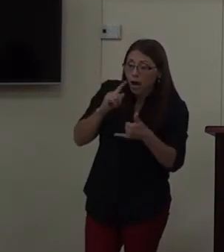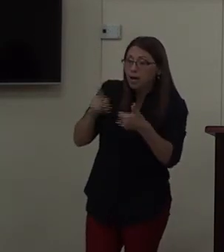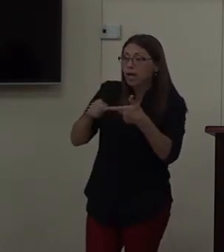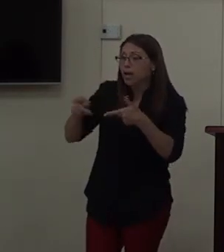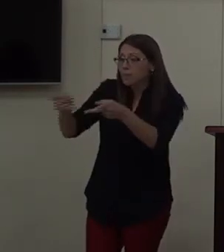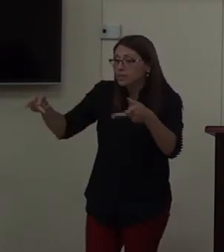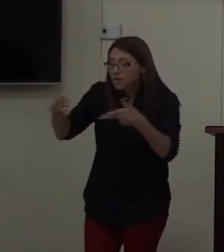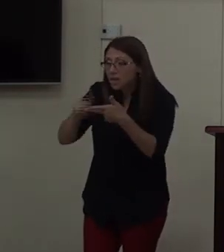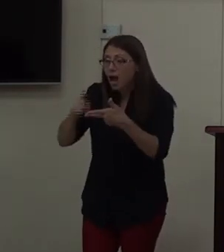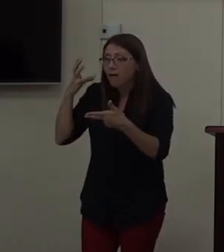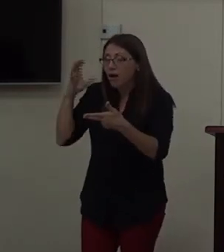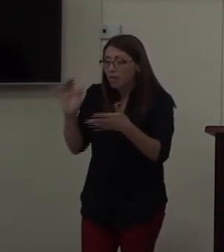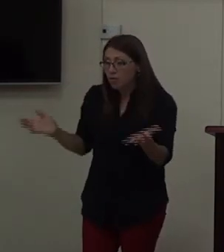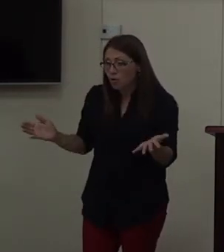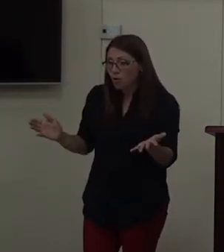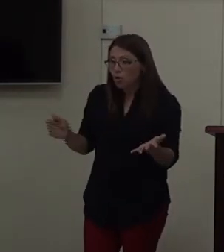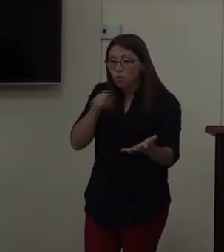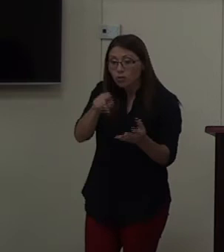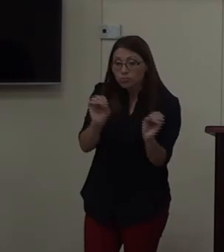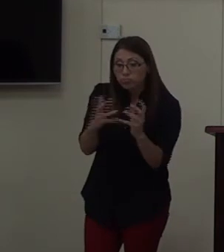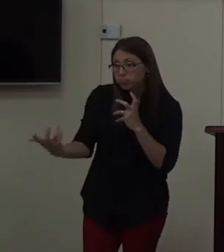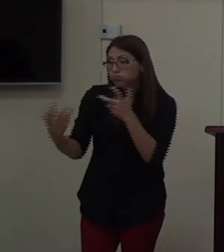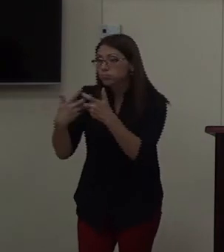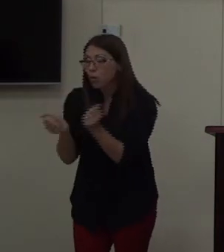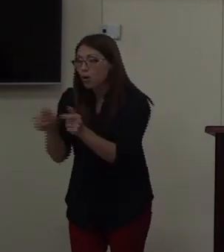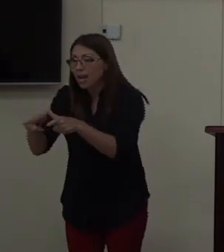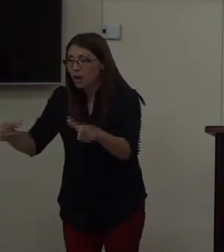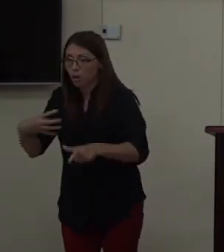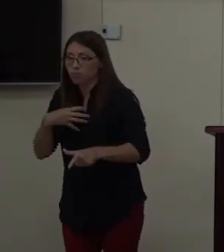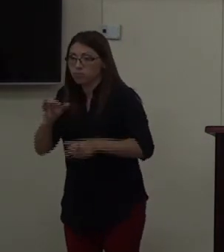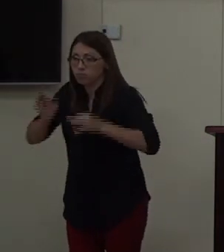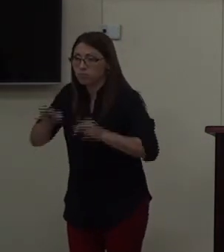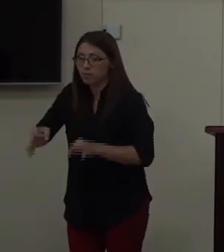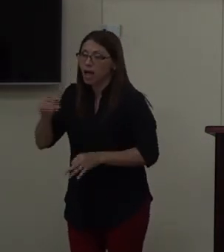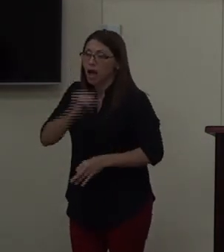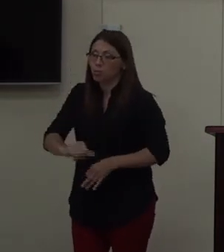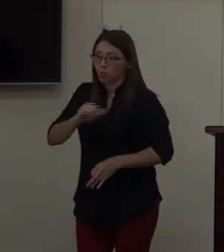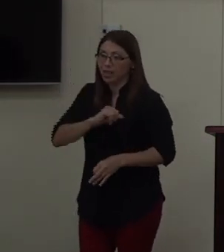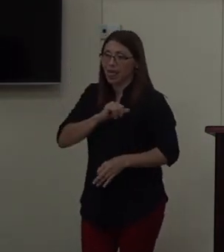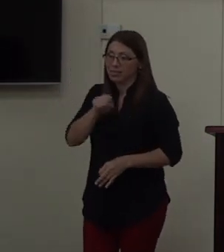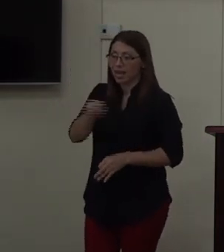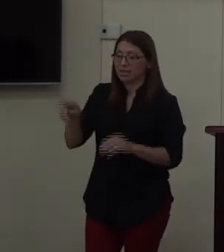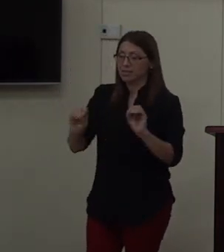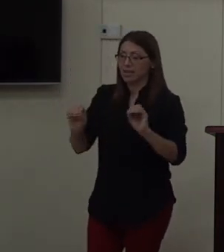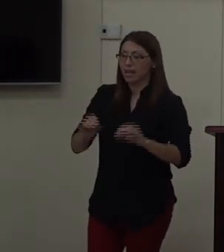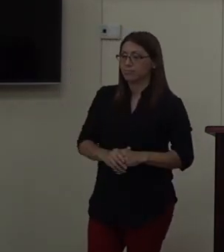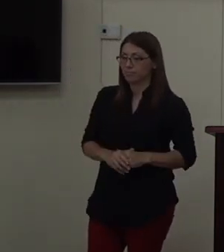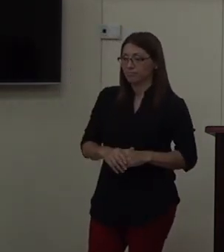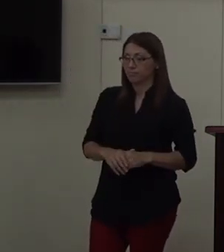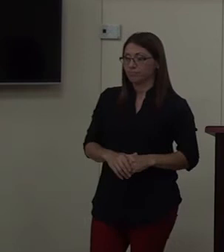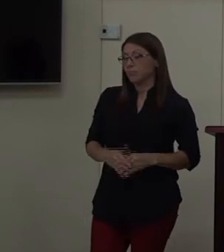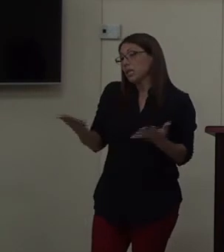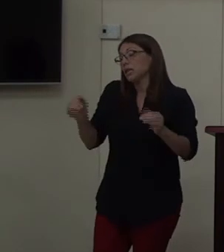radio, etcétera, ¿verdad? Cuando eso no corresponde con la lengua que las autoridades tienen que se enseñe.